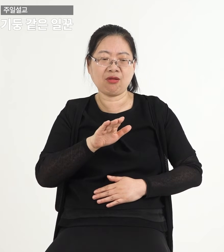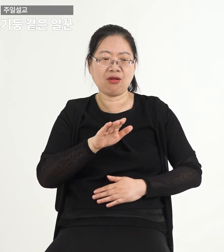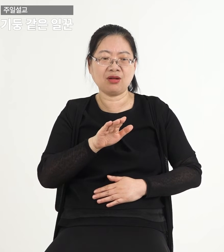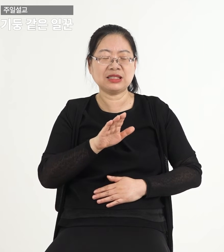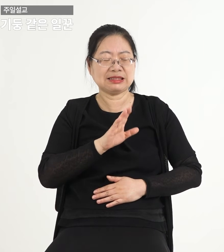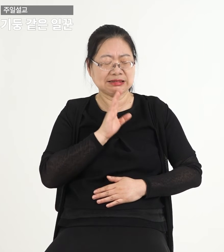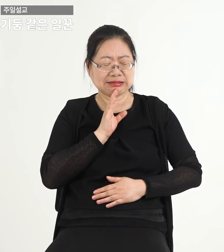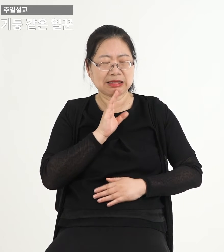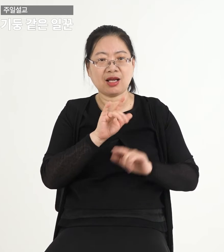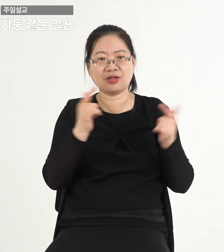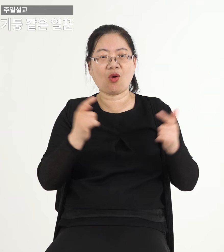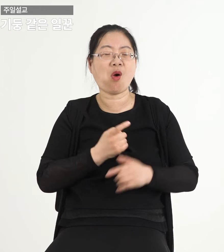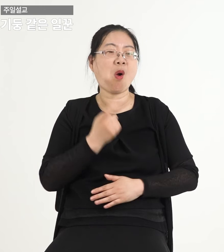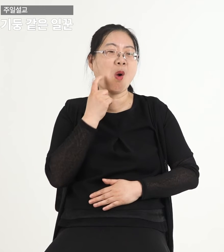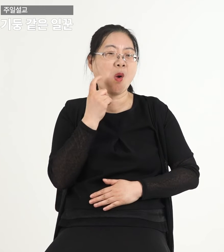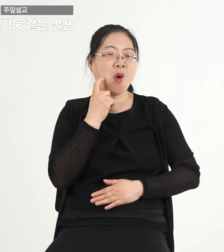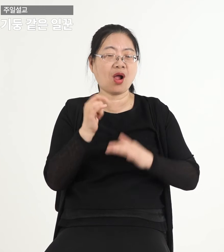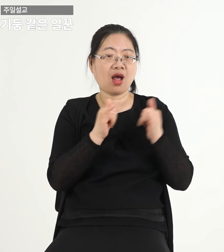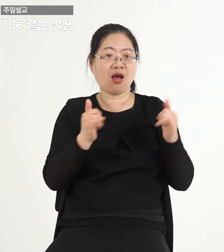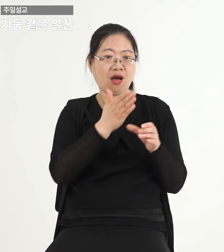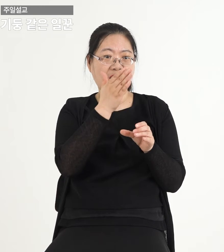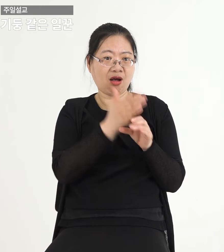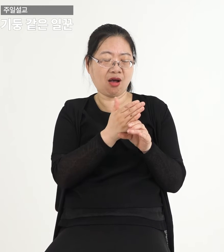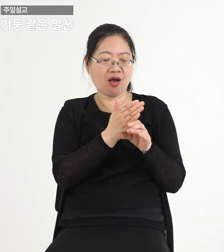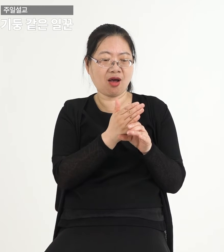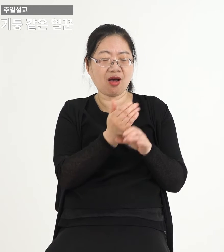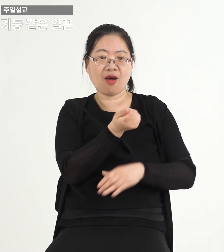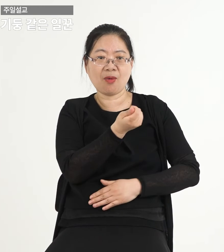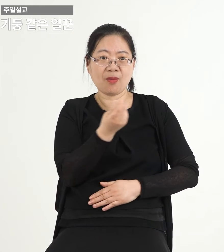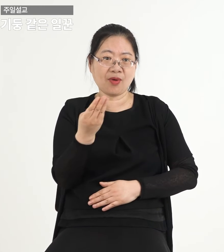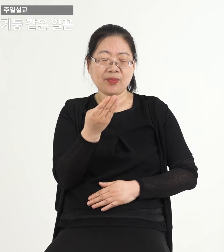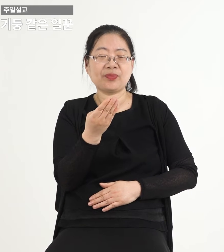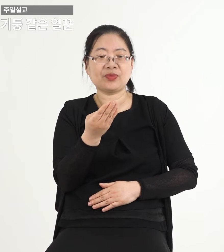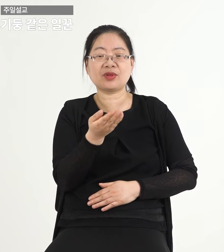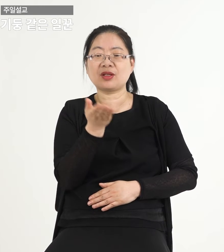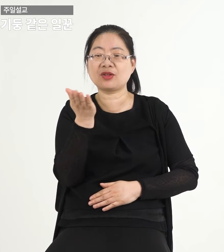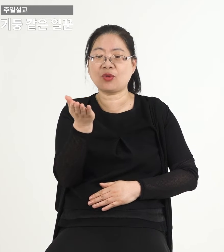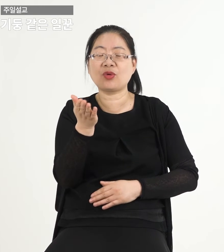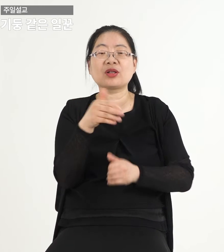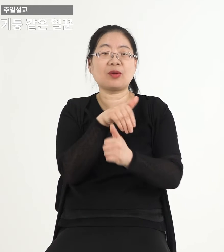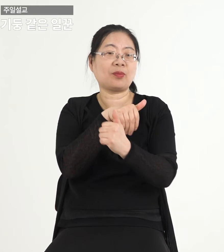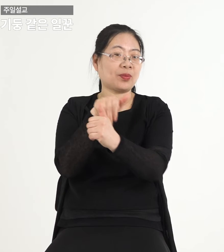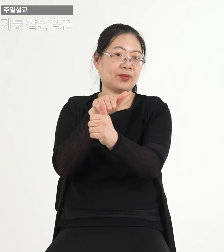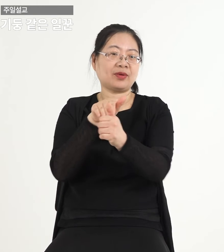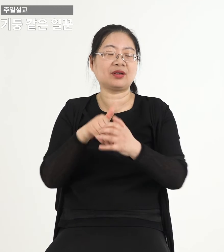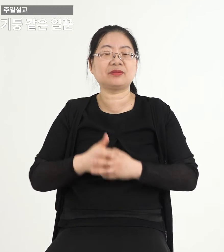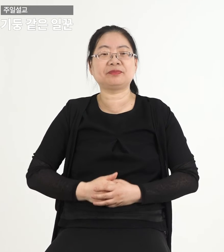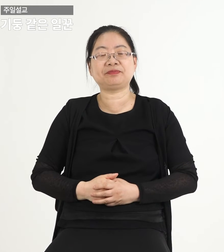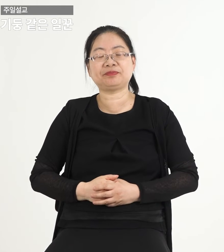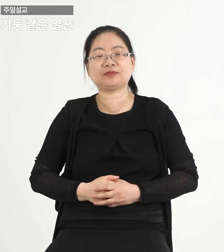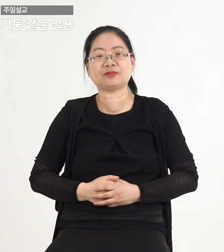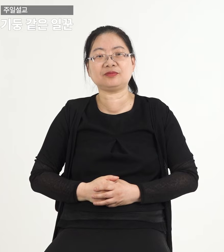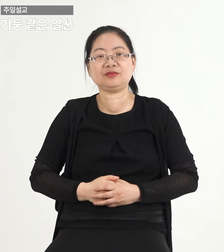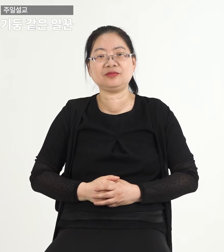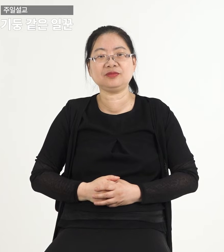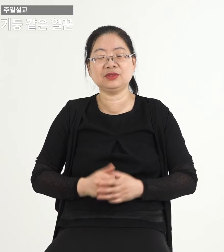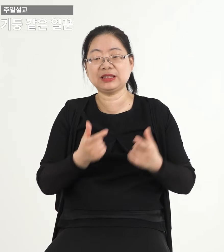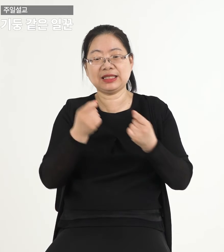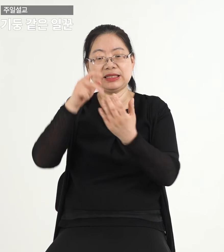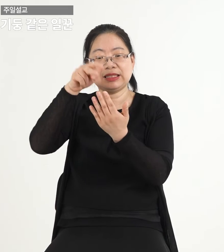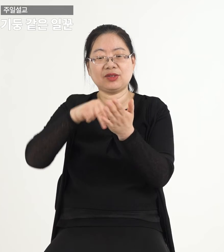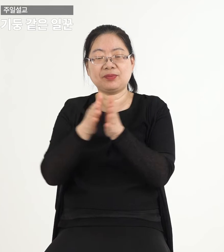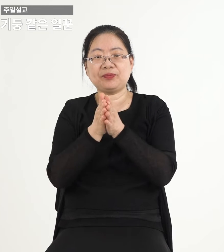아니하고 거짓말하는 자들 중에서 며칠 내게 주어. 여기서부터 같이